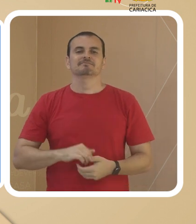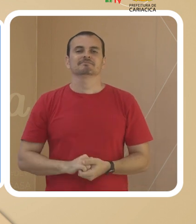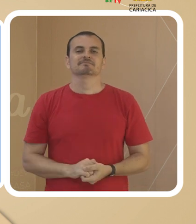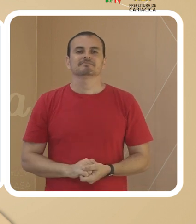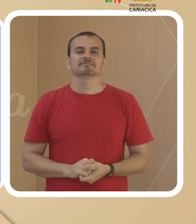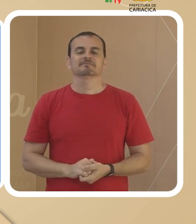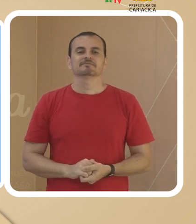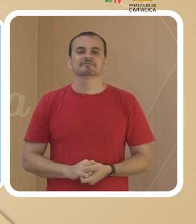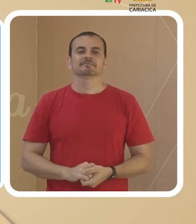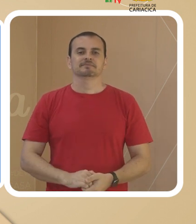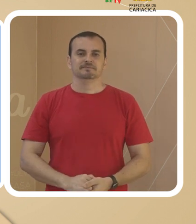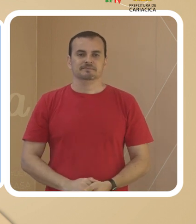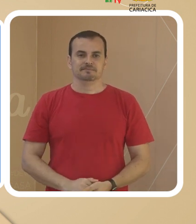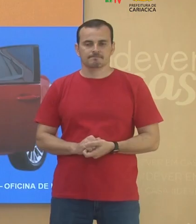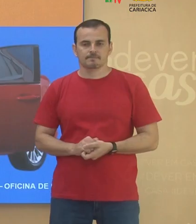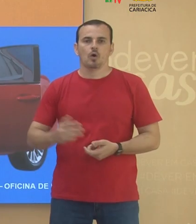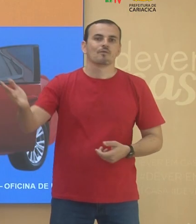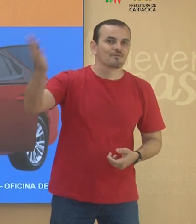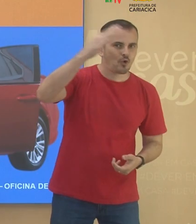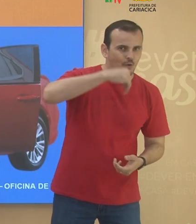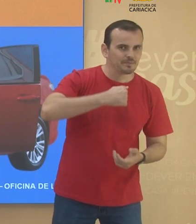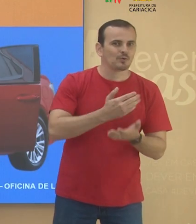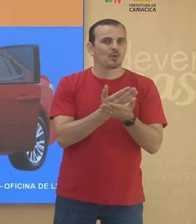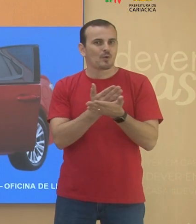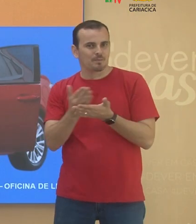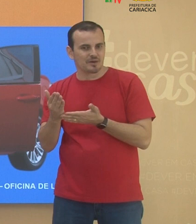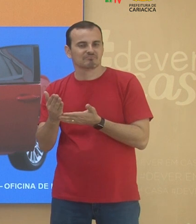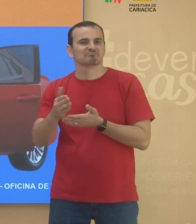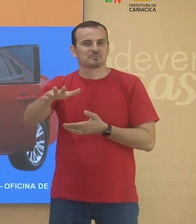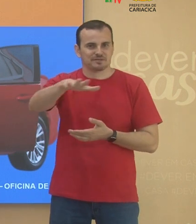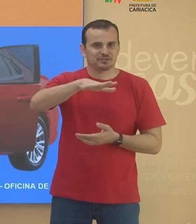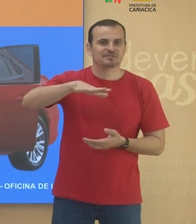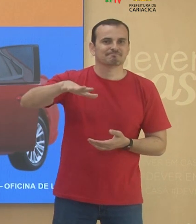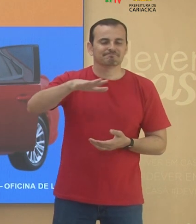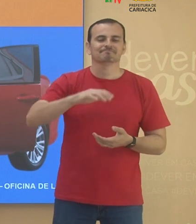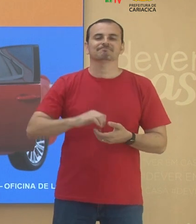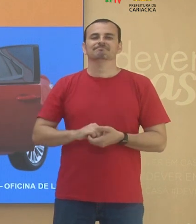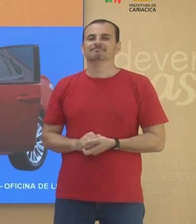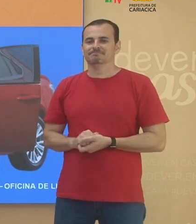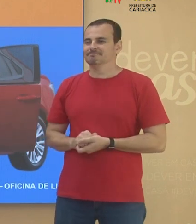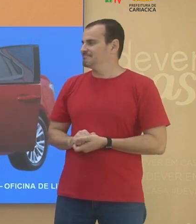tela e marque a sua presença. Vamos começar? Os meios de